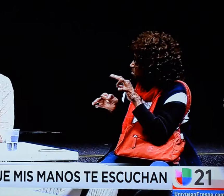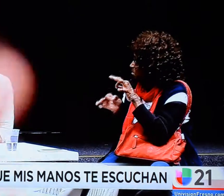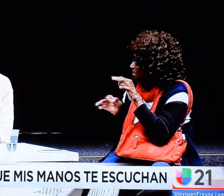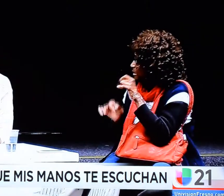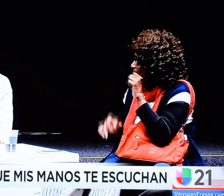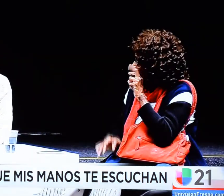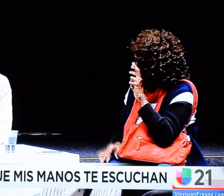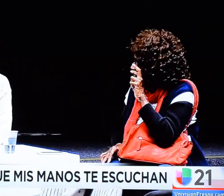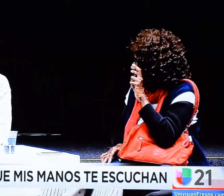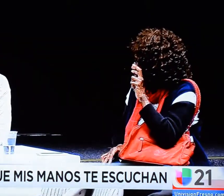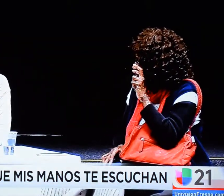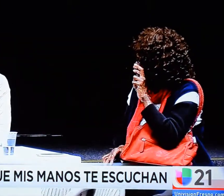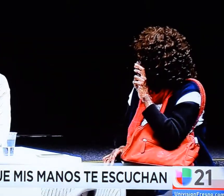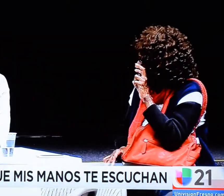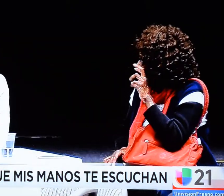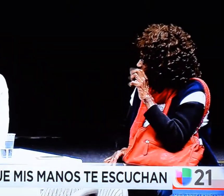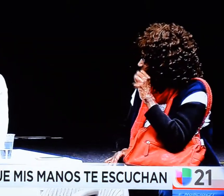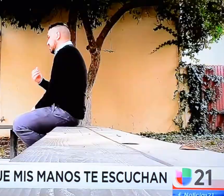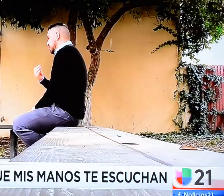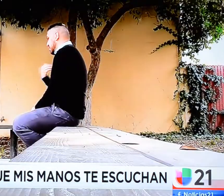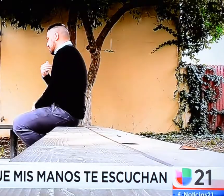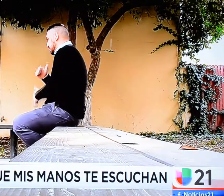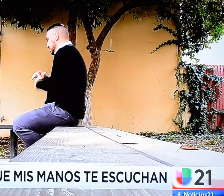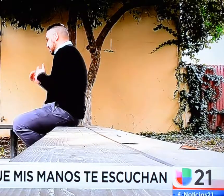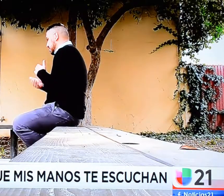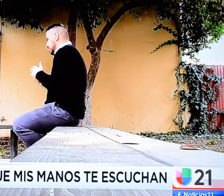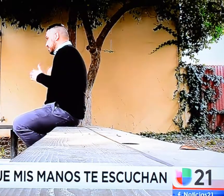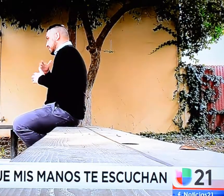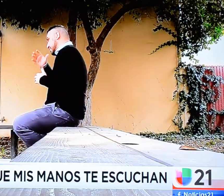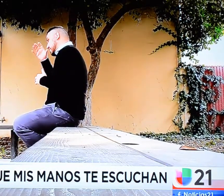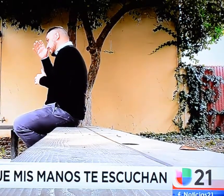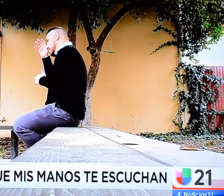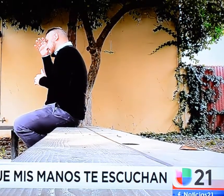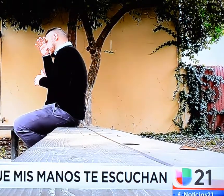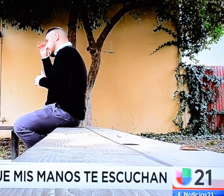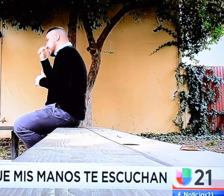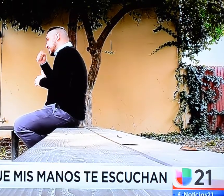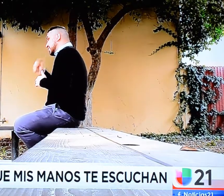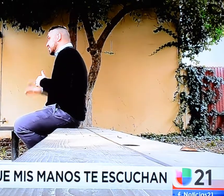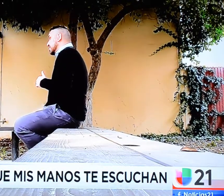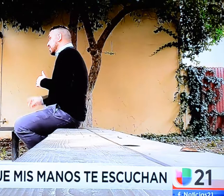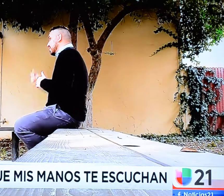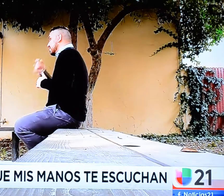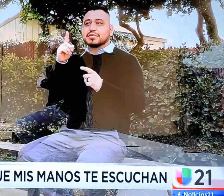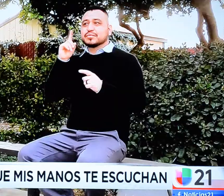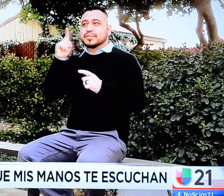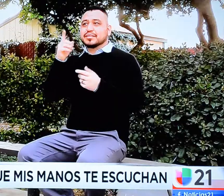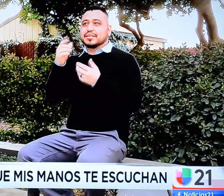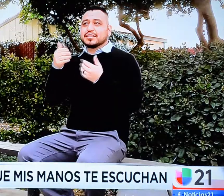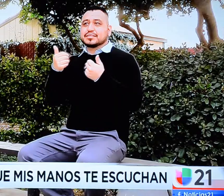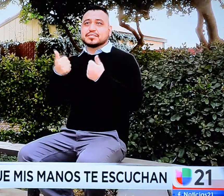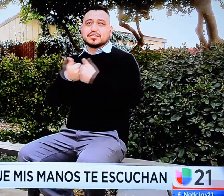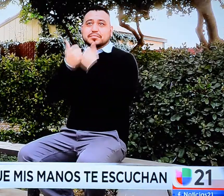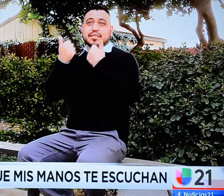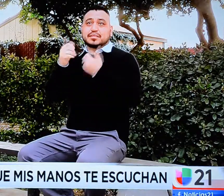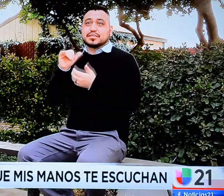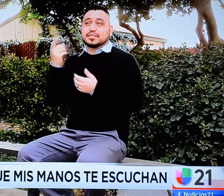que las personas sordas son capaces de desempeñar con éxito varias labores. Muchas veces los empleadores no